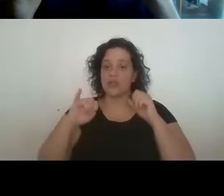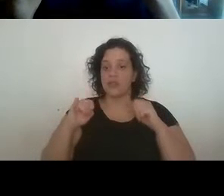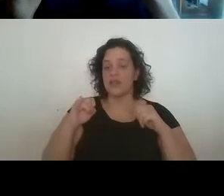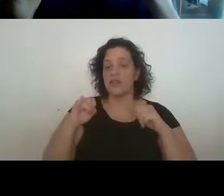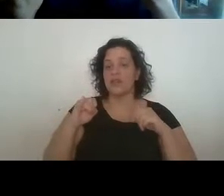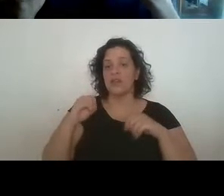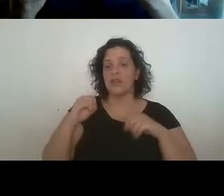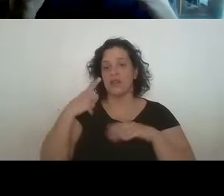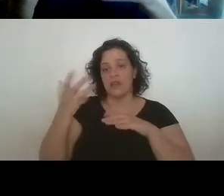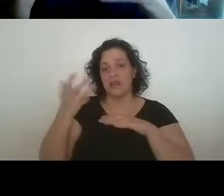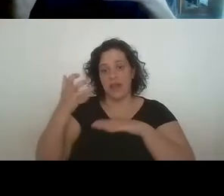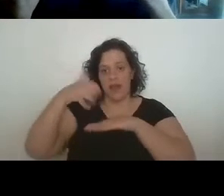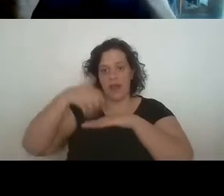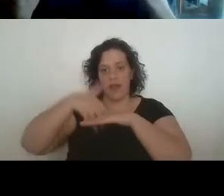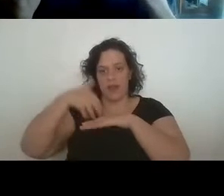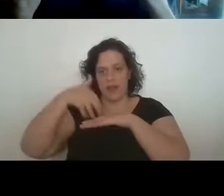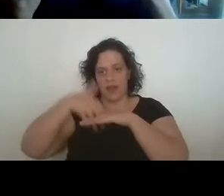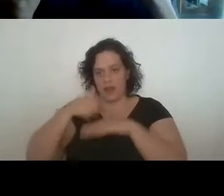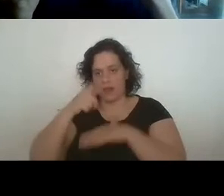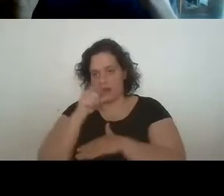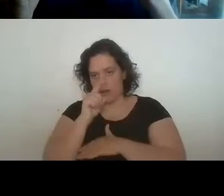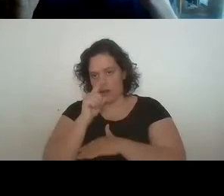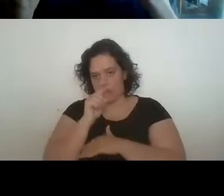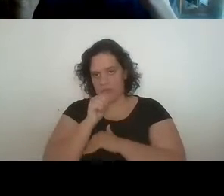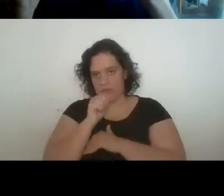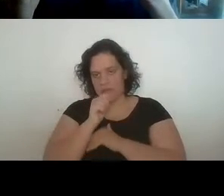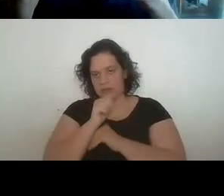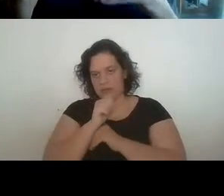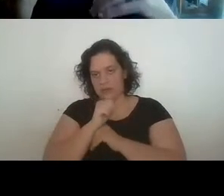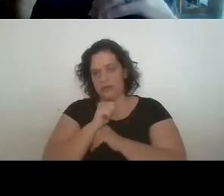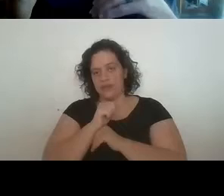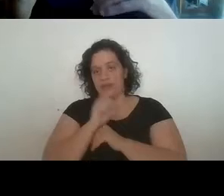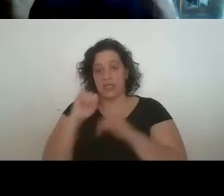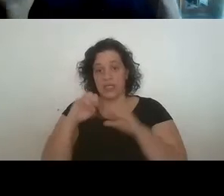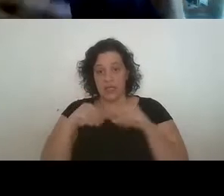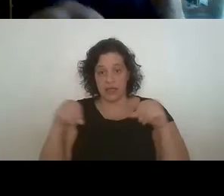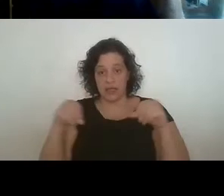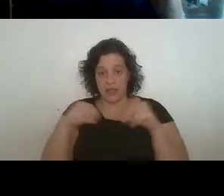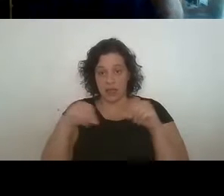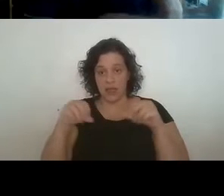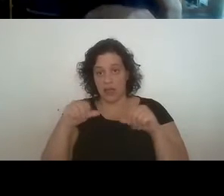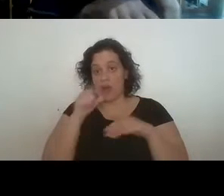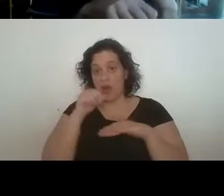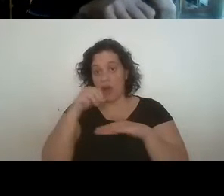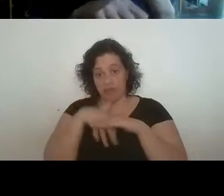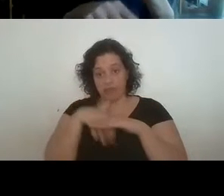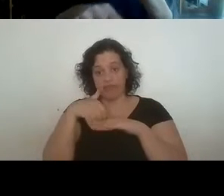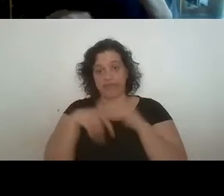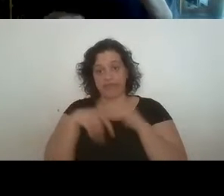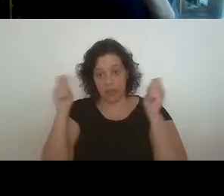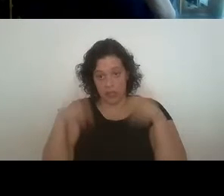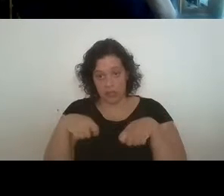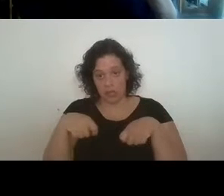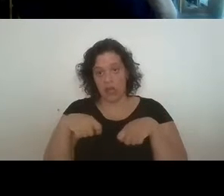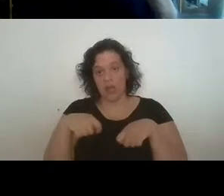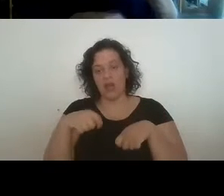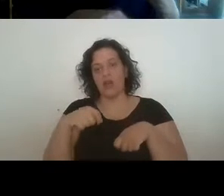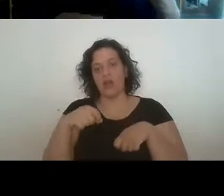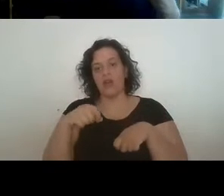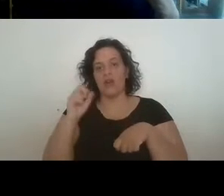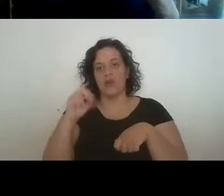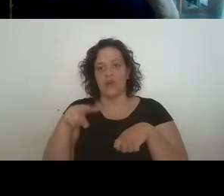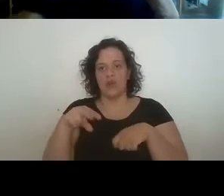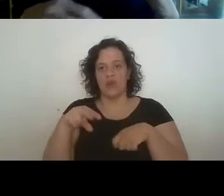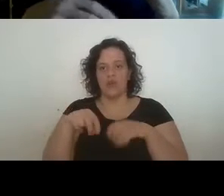infiltração. Se eu estiver lidando com um solo em que a água infiltra bem, ou se eu tenho um dreno inferior